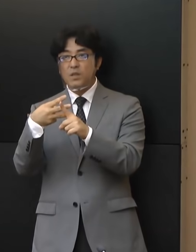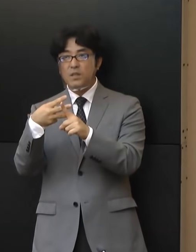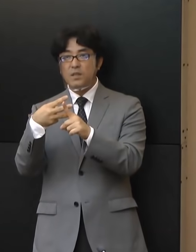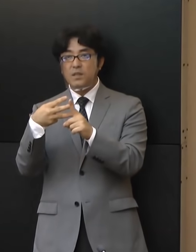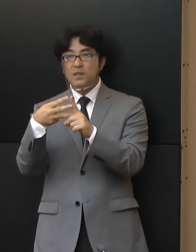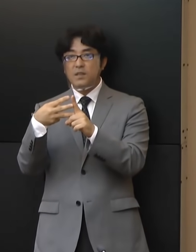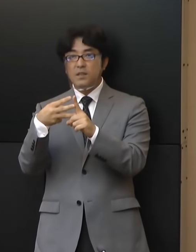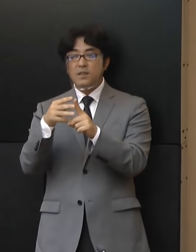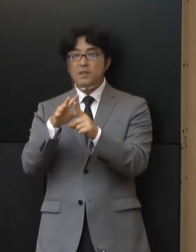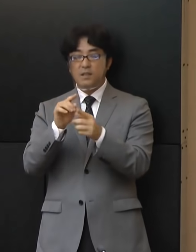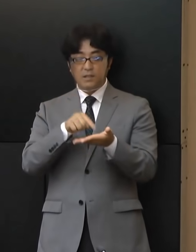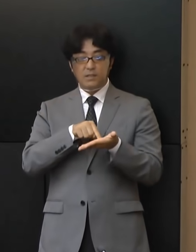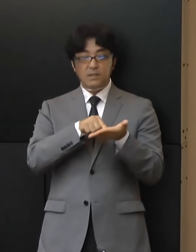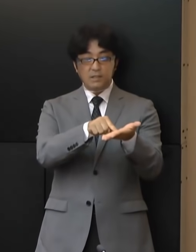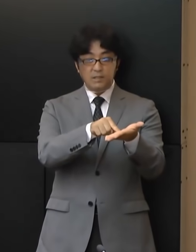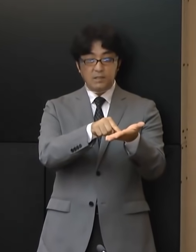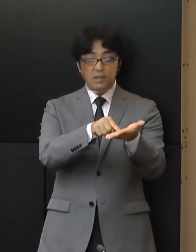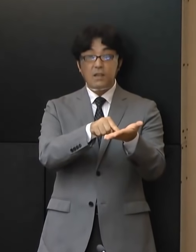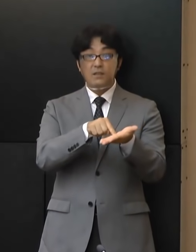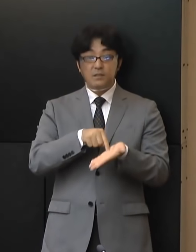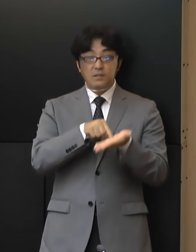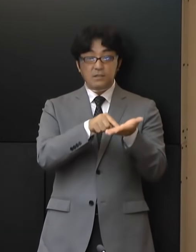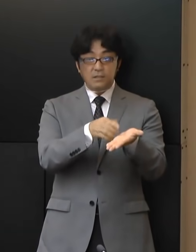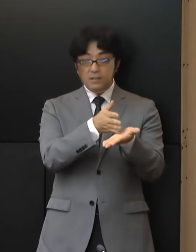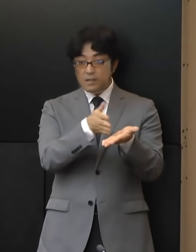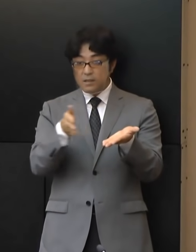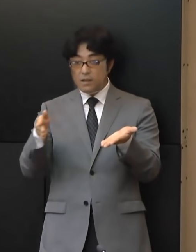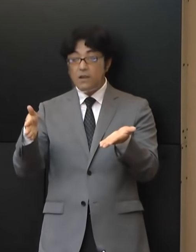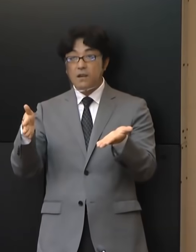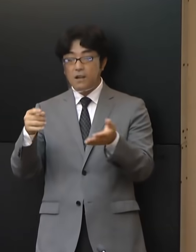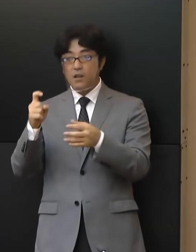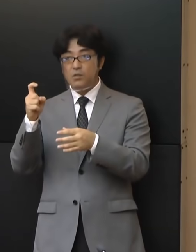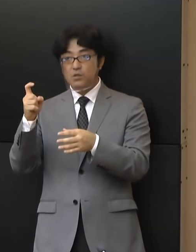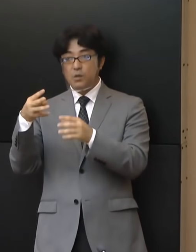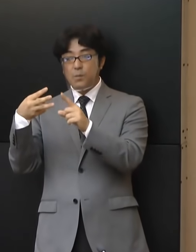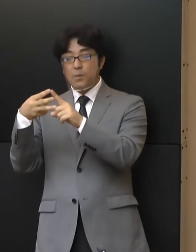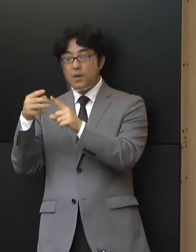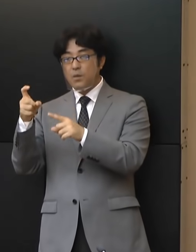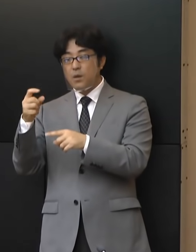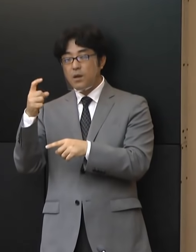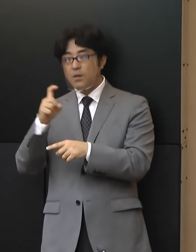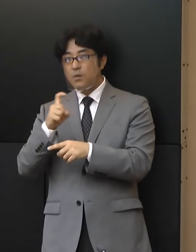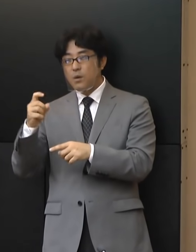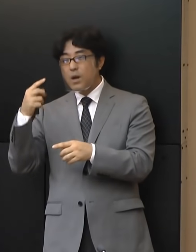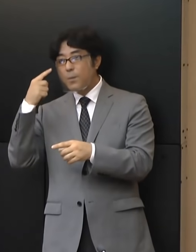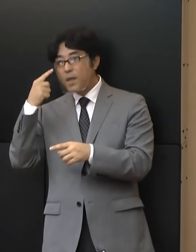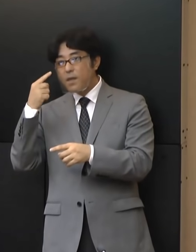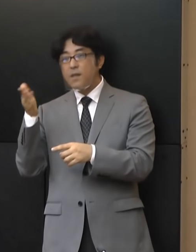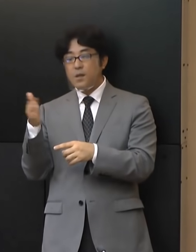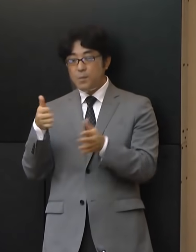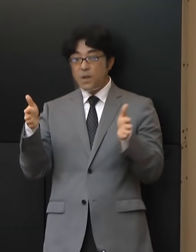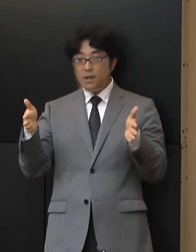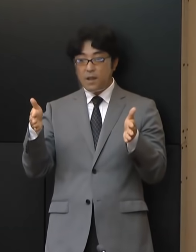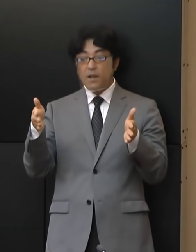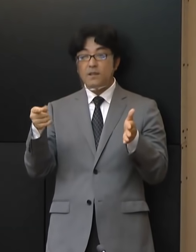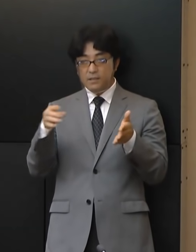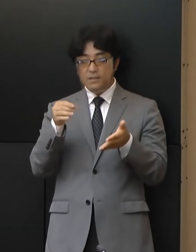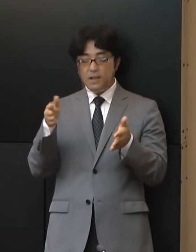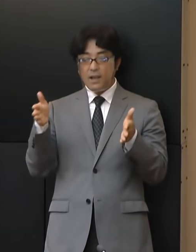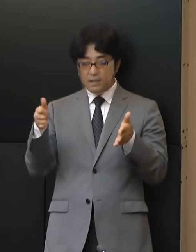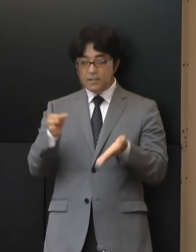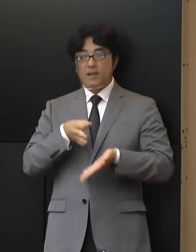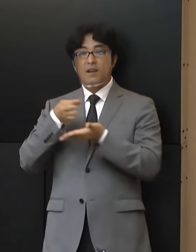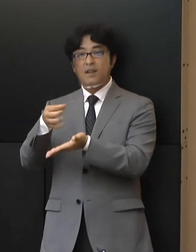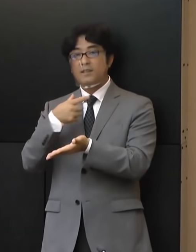と、申請から10営業日以内でですね、支給できるように迅速に取り組んでいきたいというふうに考えております。はい、以上です